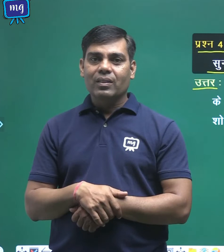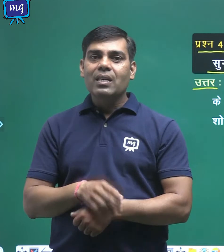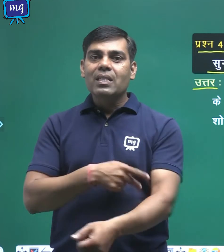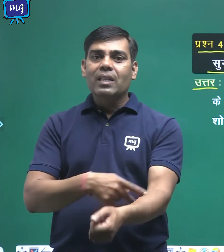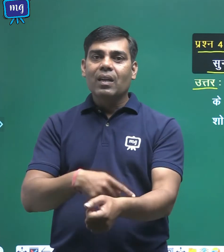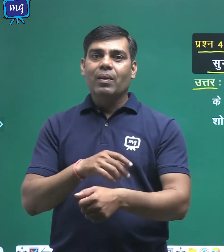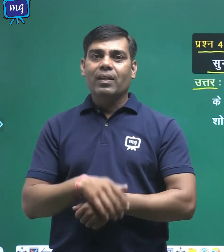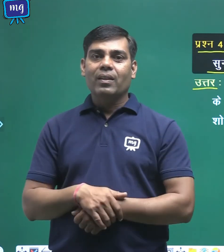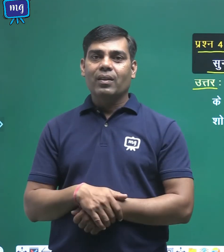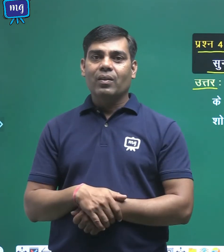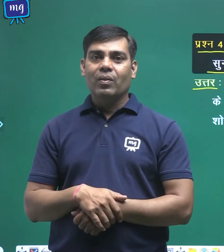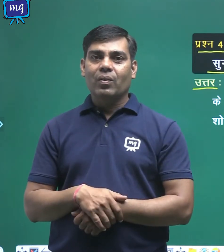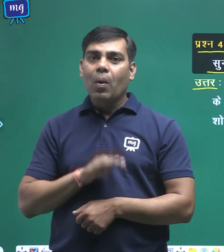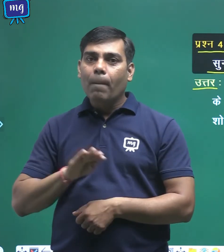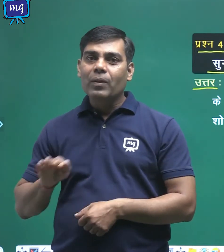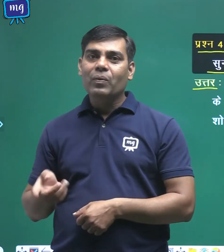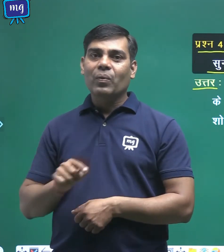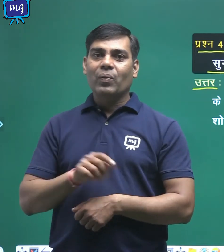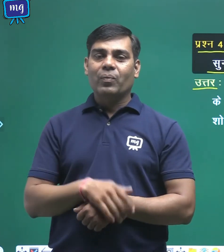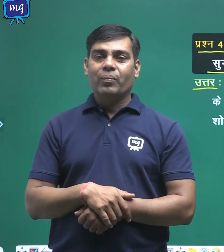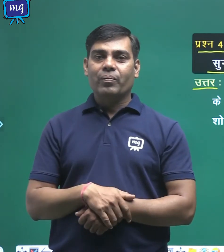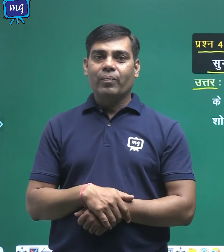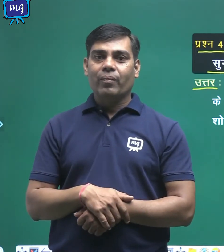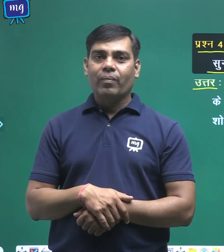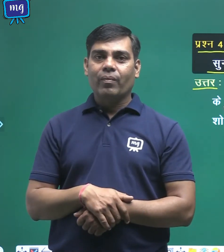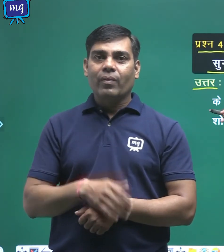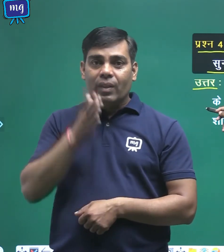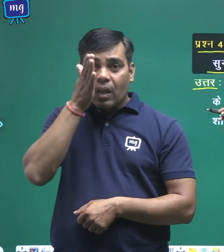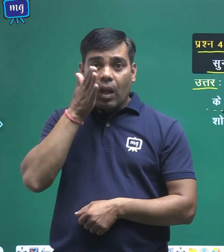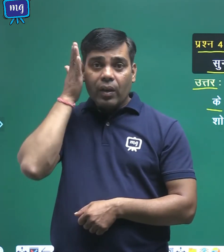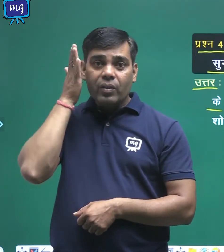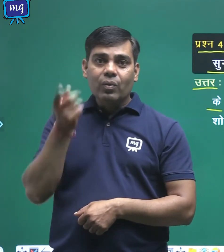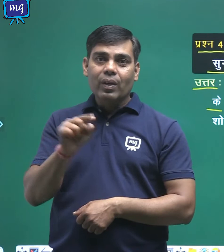सेगाबाई बालकों को अंग्रेजों के